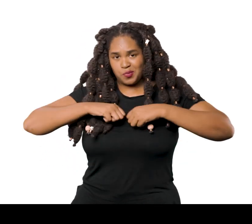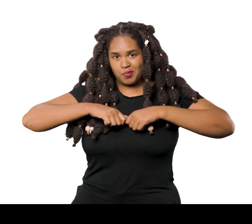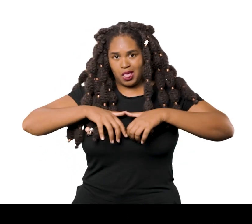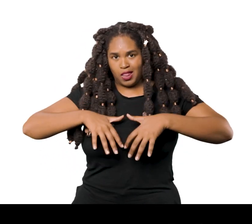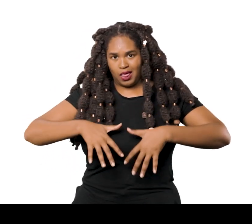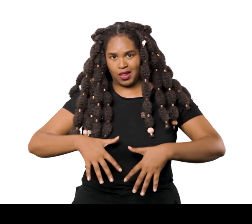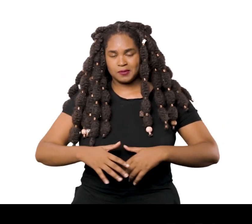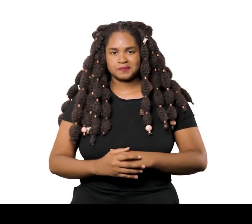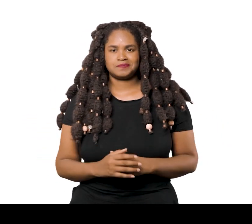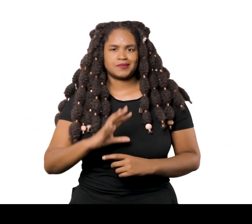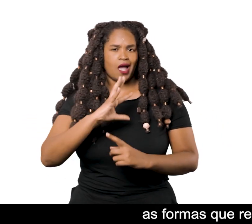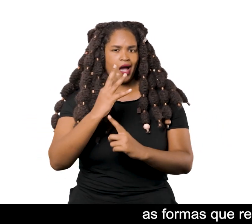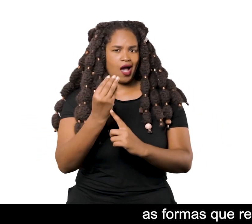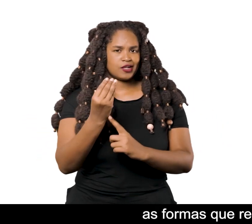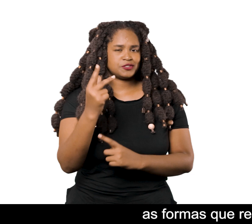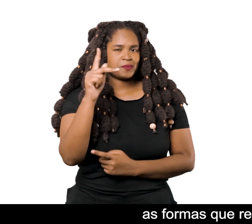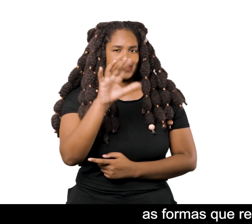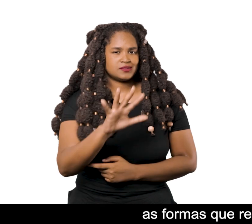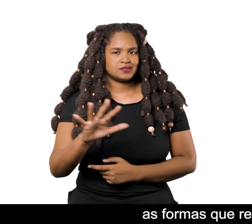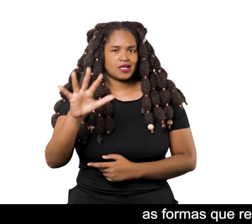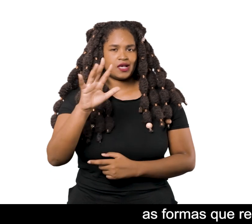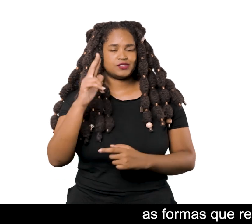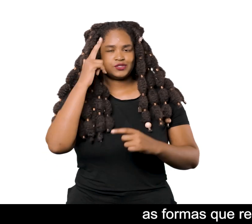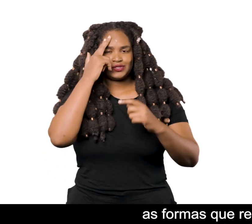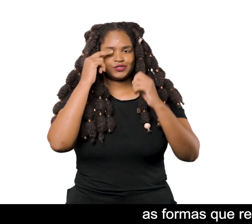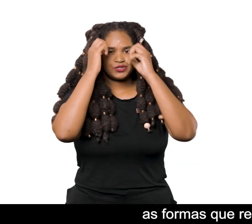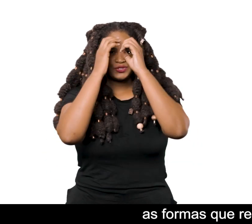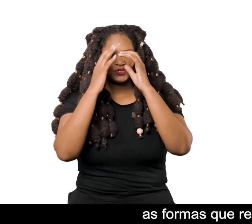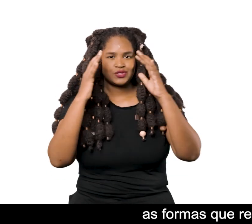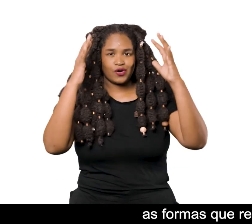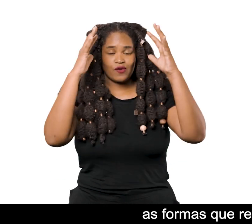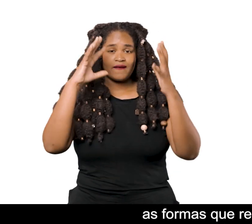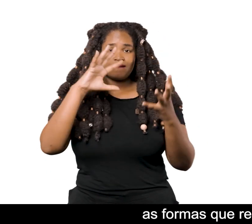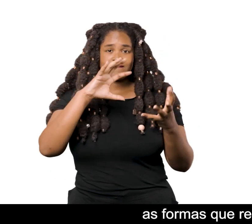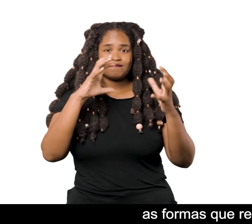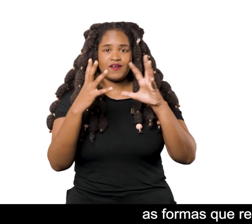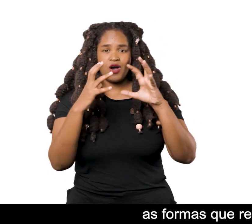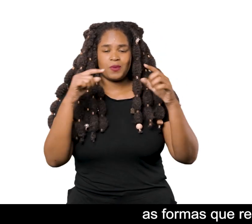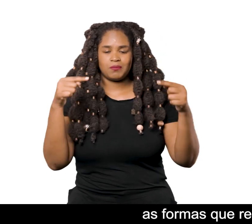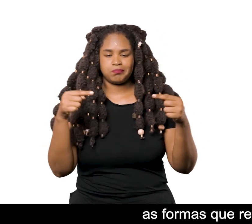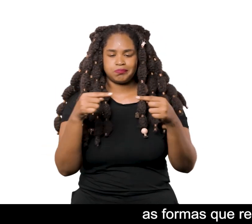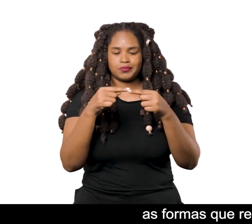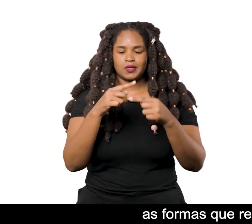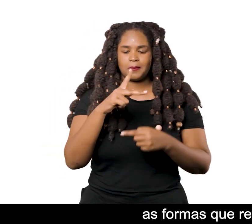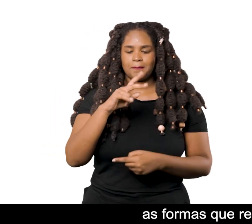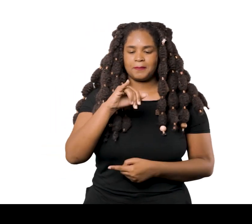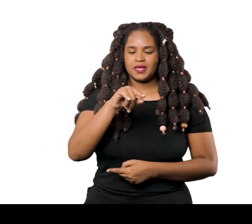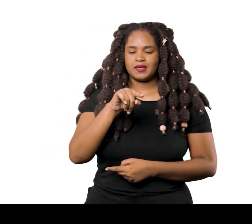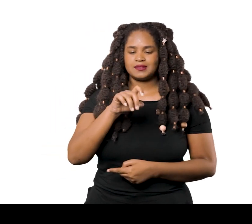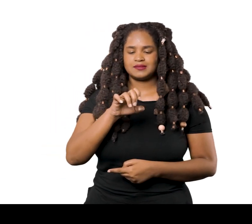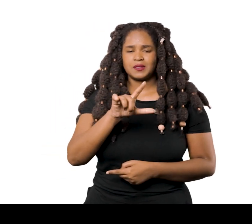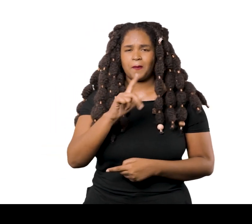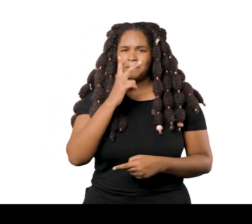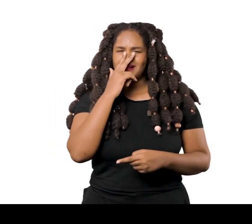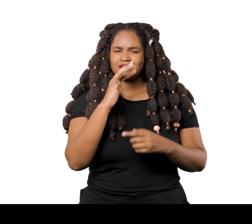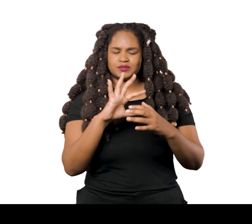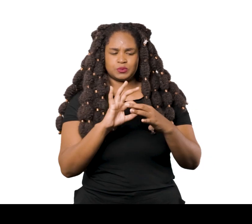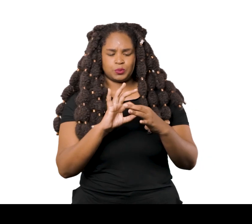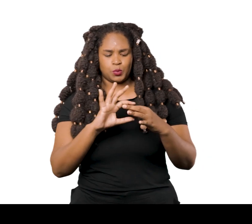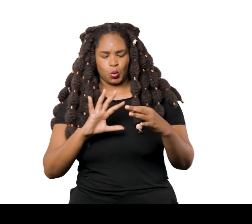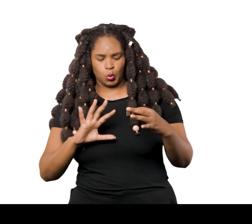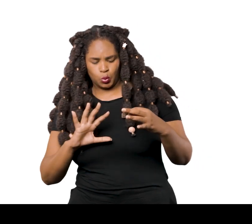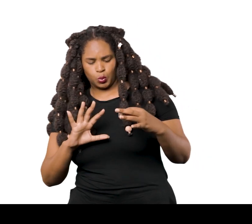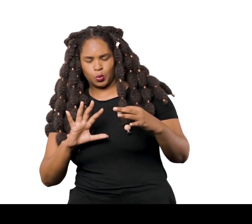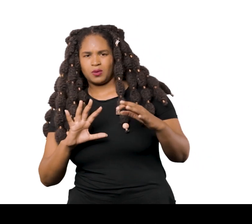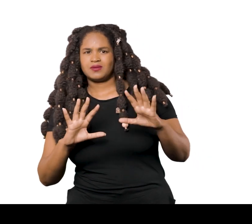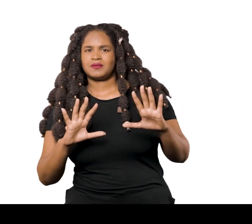Em Paisagem de Sonho, as formas que remetem a pixels parecem estar desconectadas, tanto entre si quanto